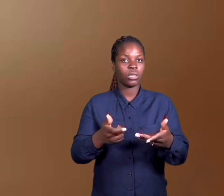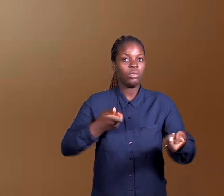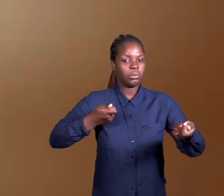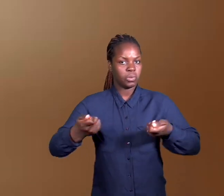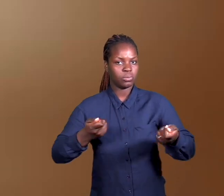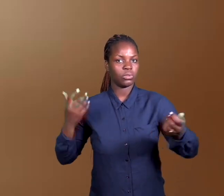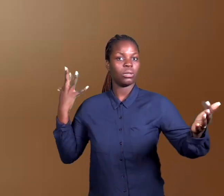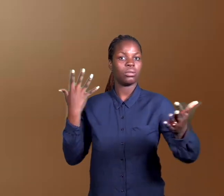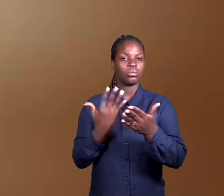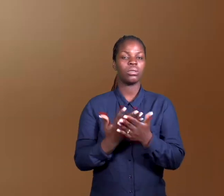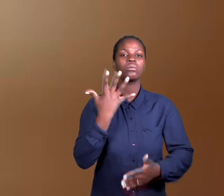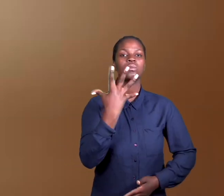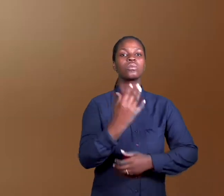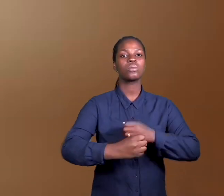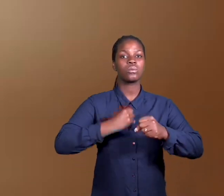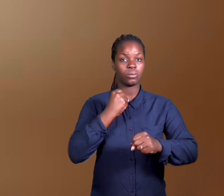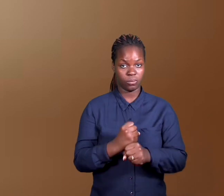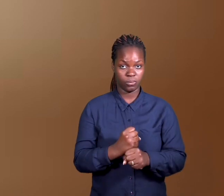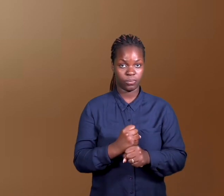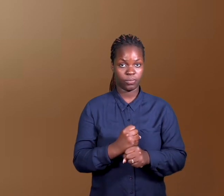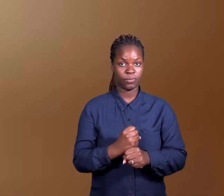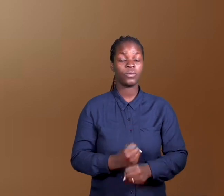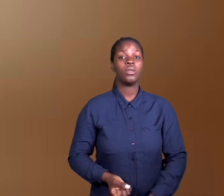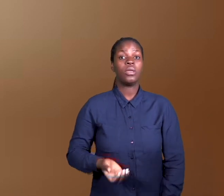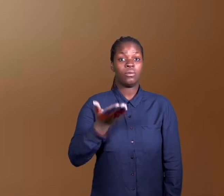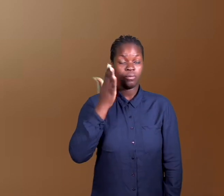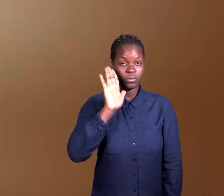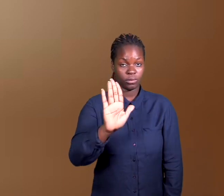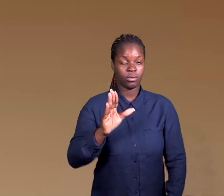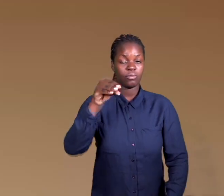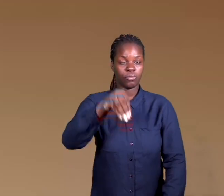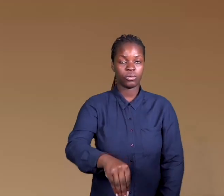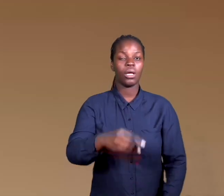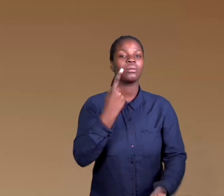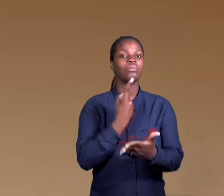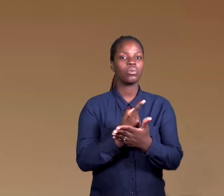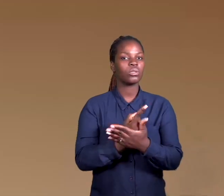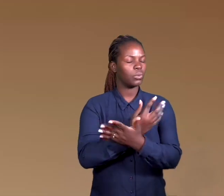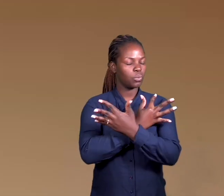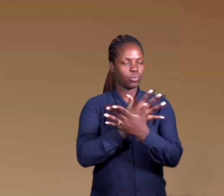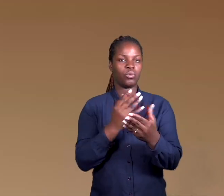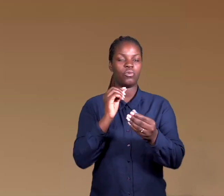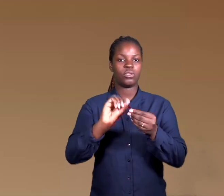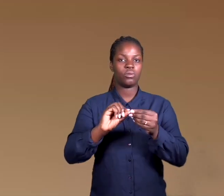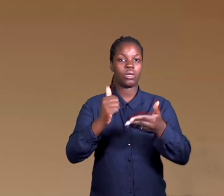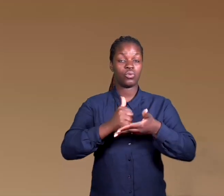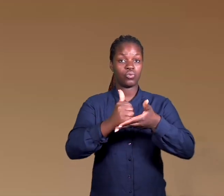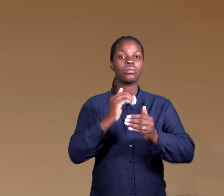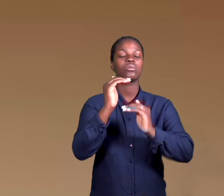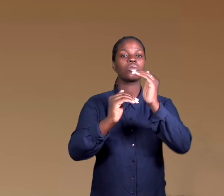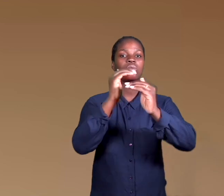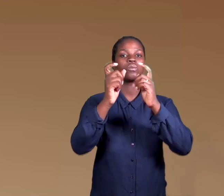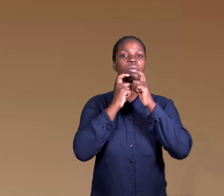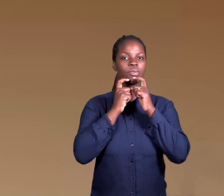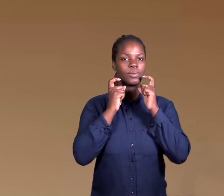mesmo assim deverá dirigir a autarquia durante 5 anos. O seu voto é muito importante para o